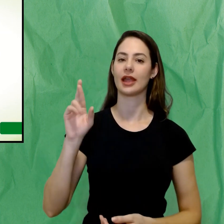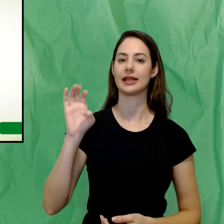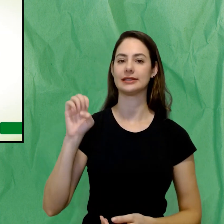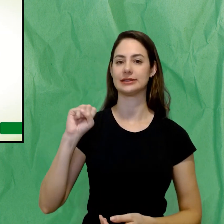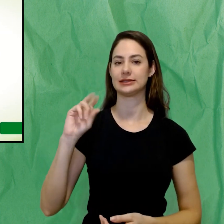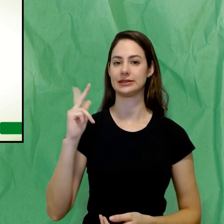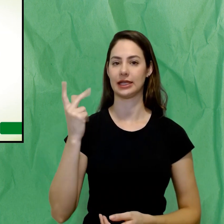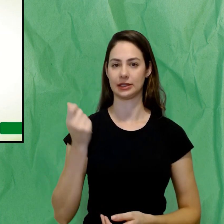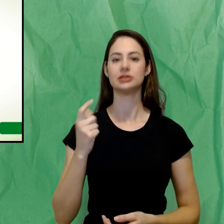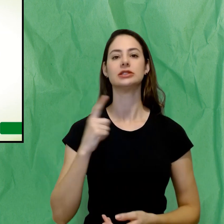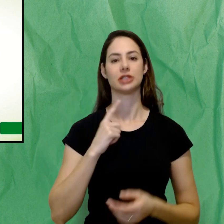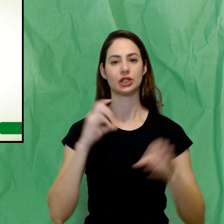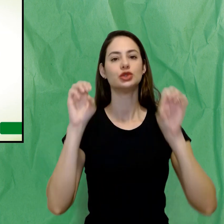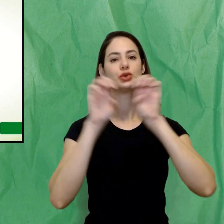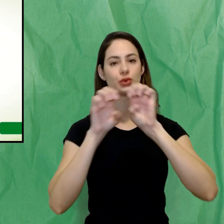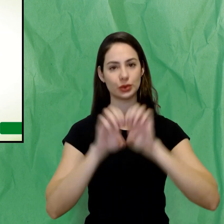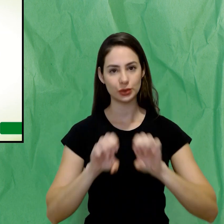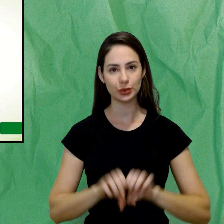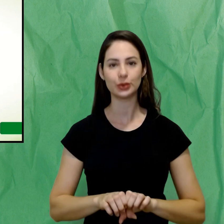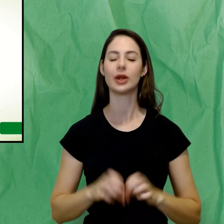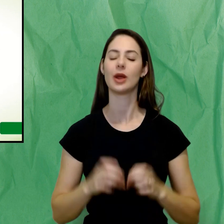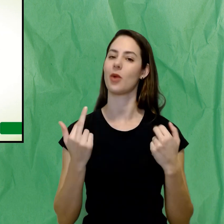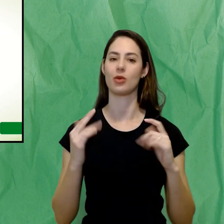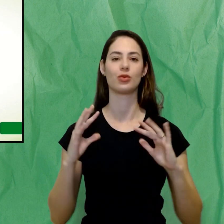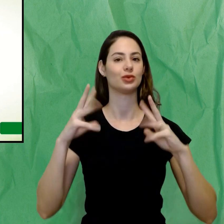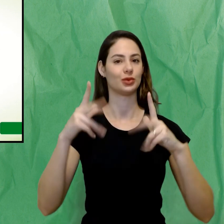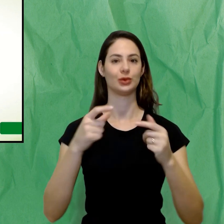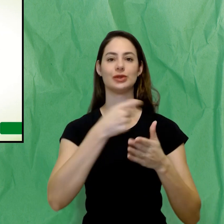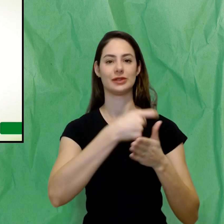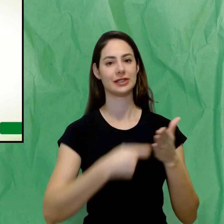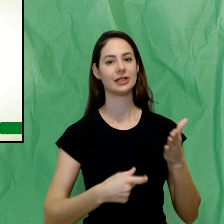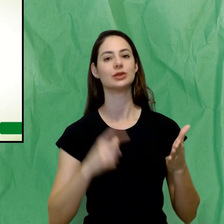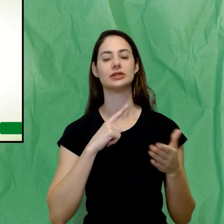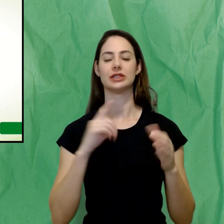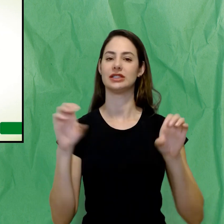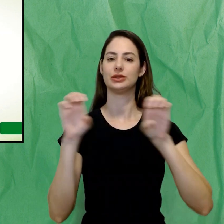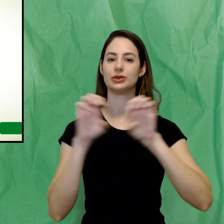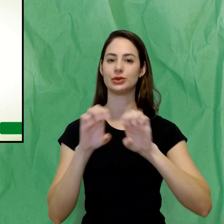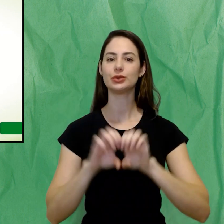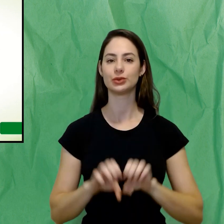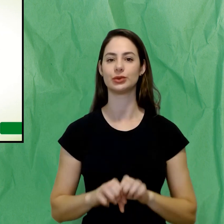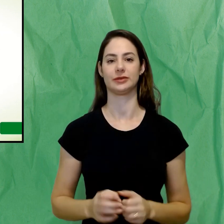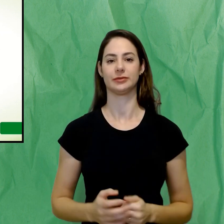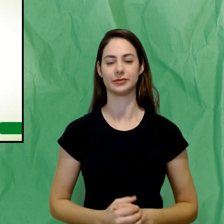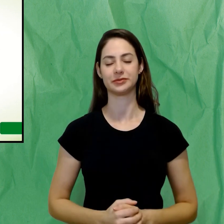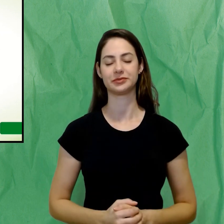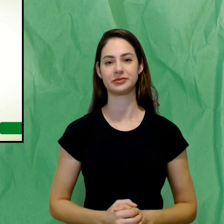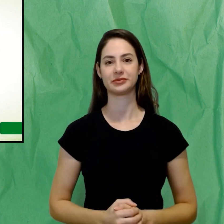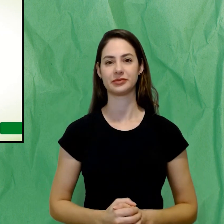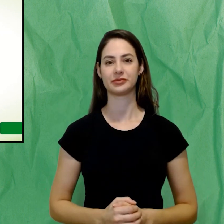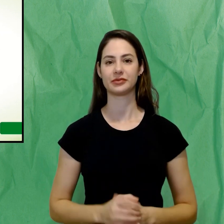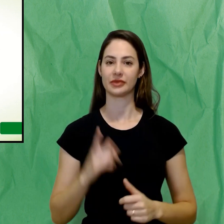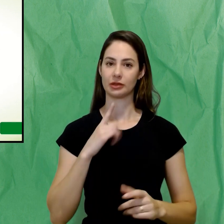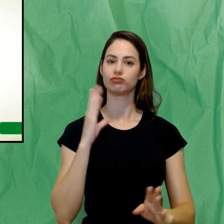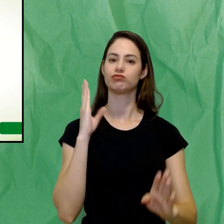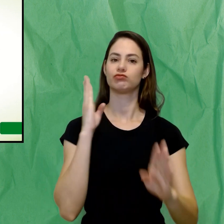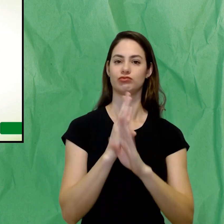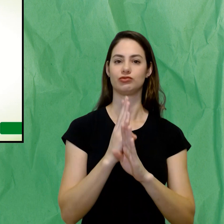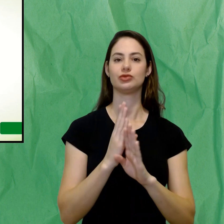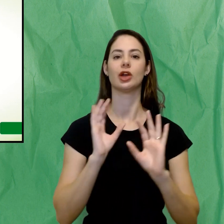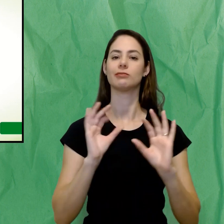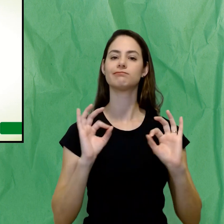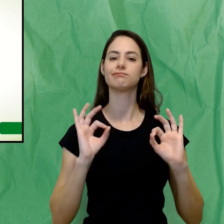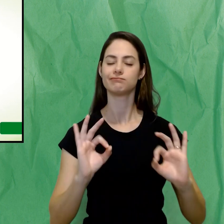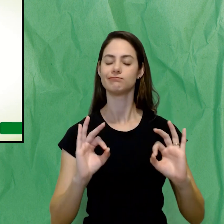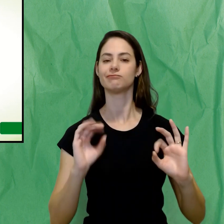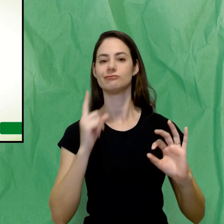uma estrutura, né? Como todo gênero textual tem uma estrutura que faz com que nós identifiquemos aquele